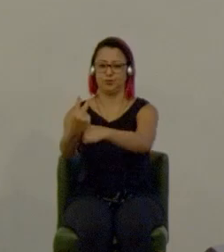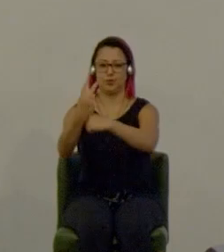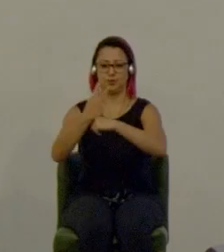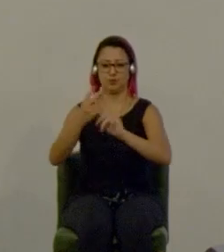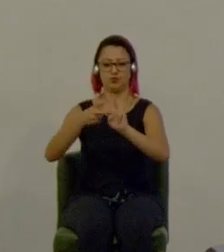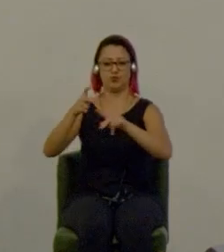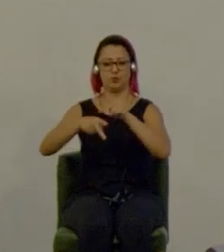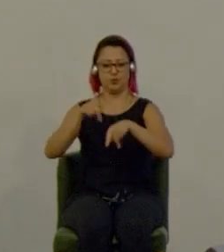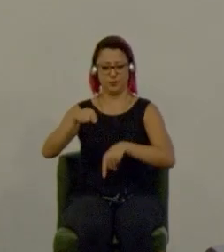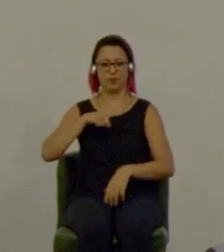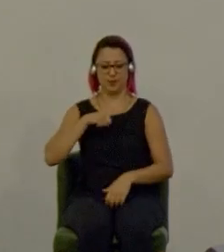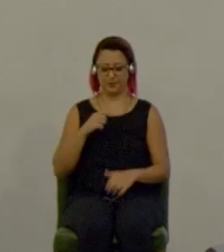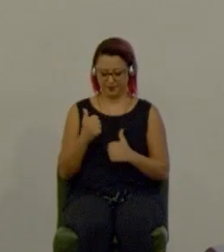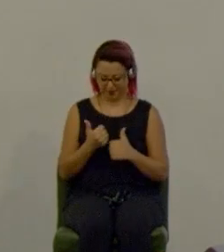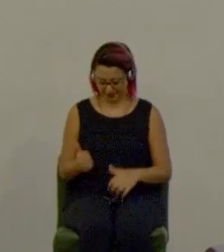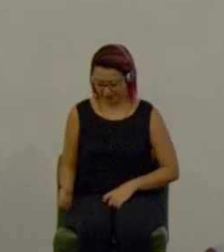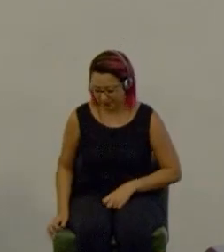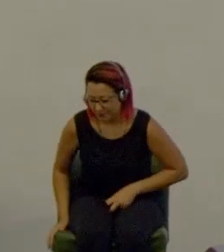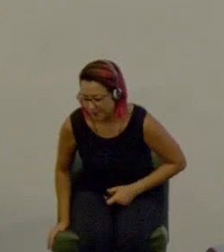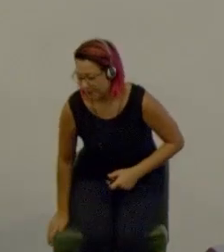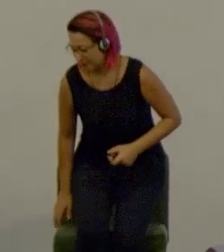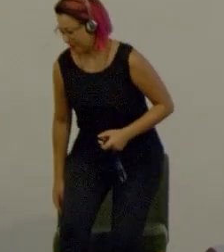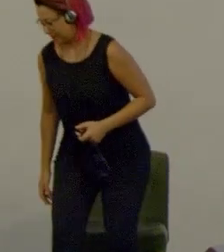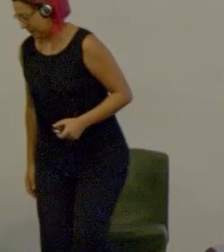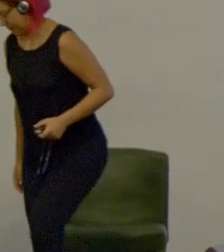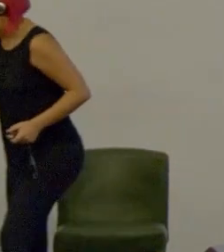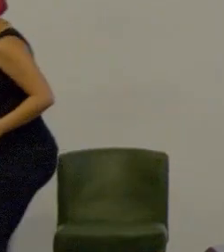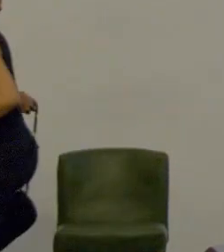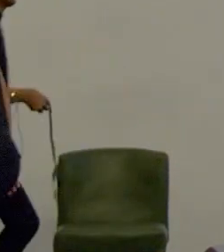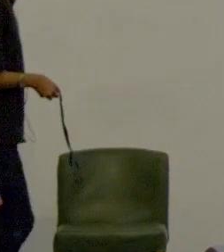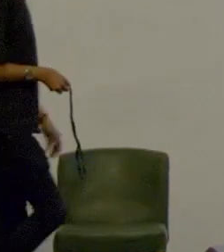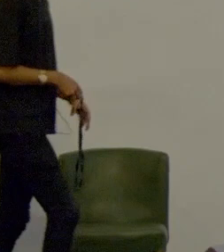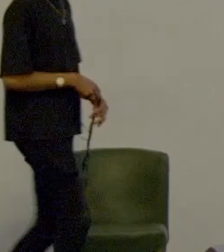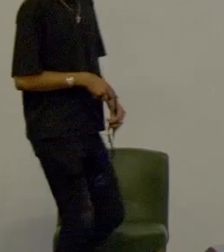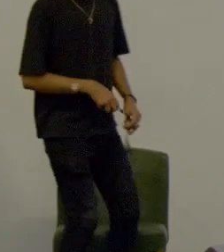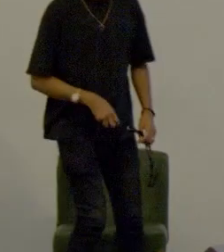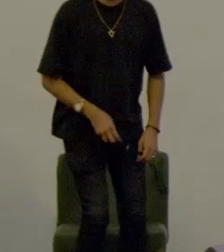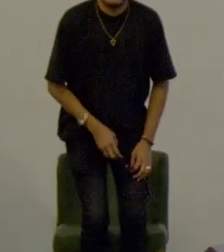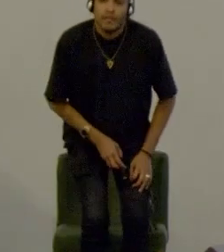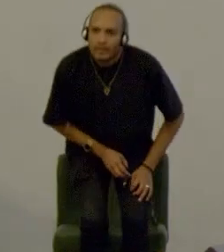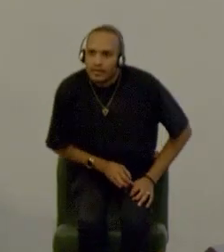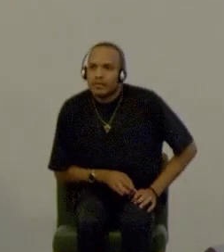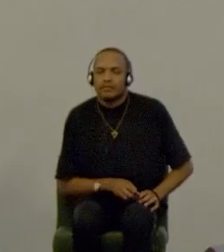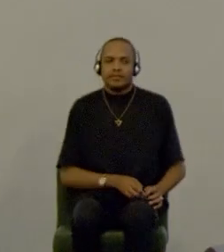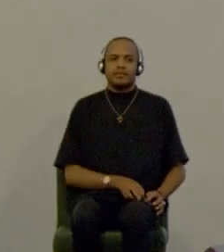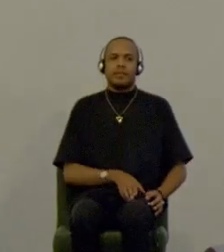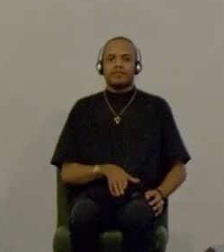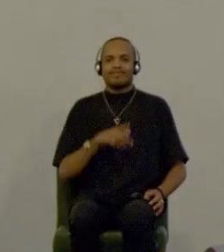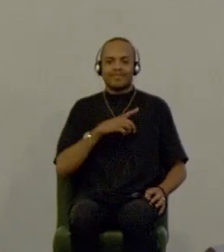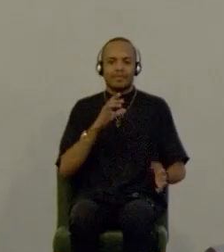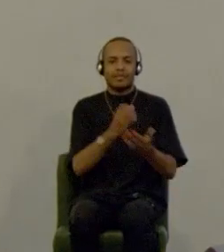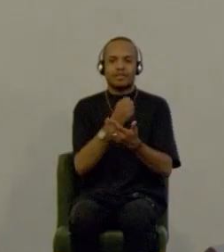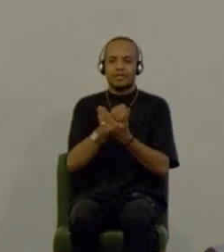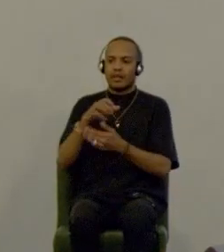isolamento no Brasil. São populações que não querem ter, eles colocam armadilhas ao redor dos locais